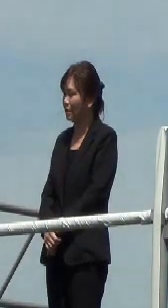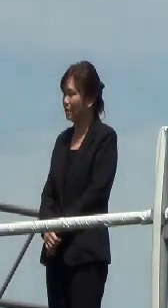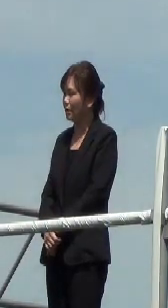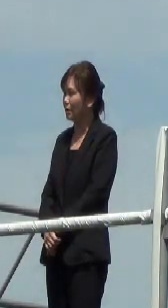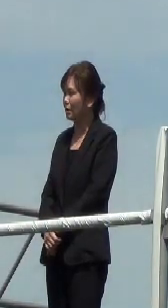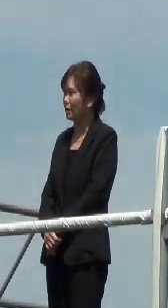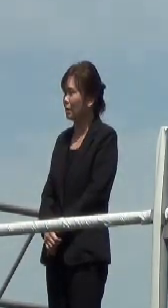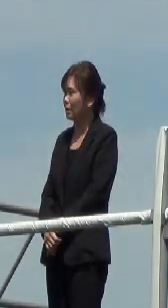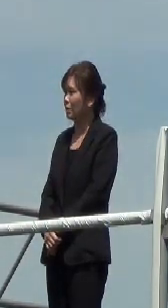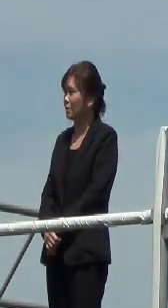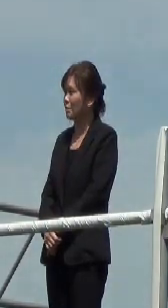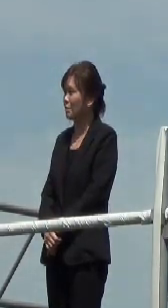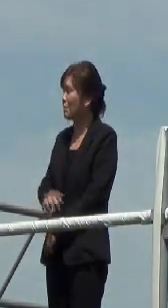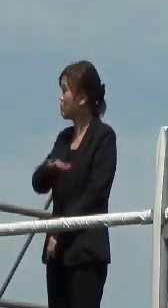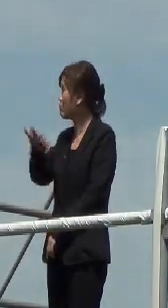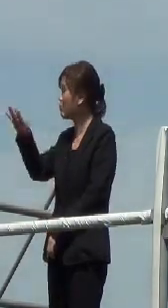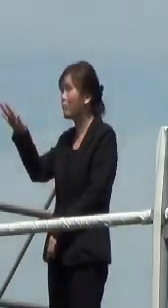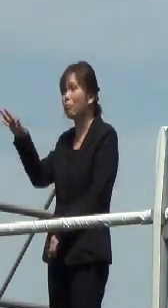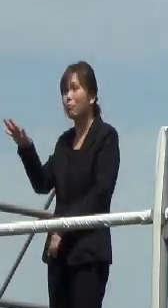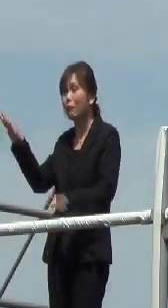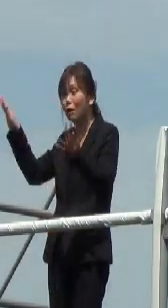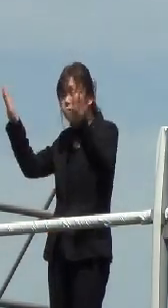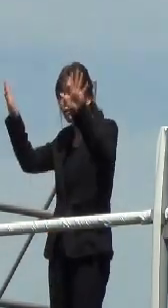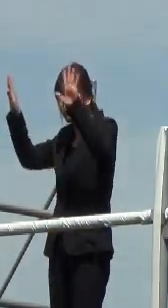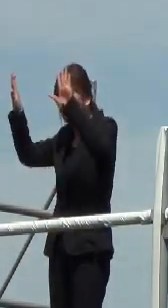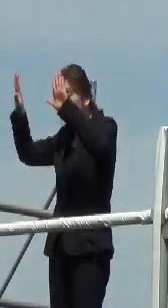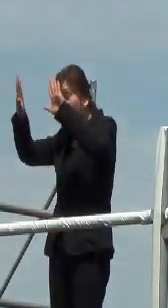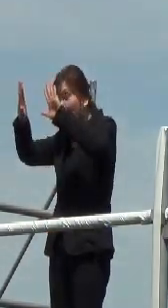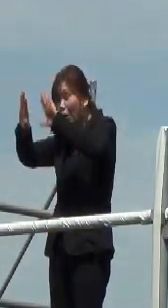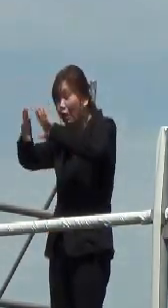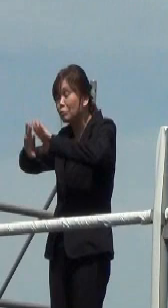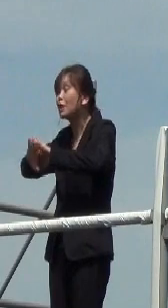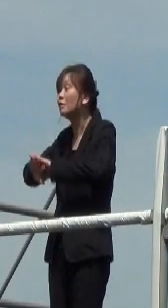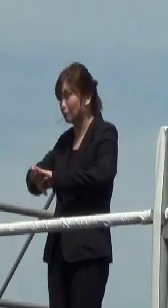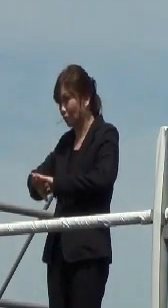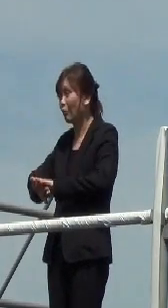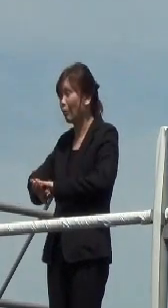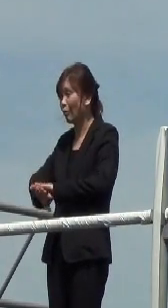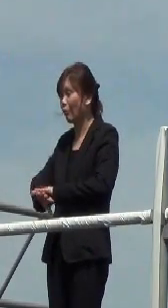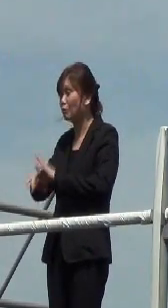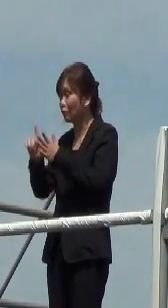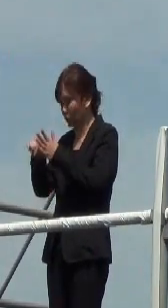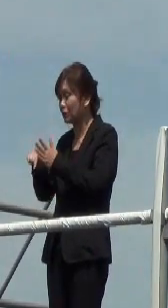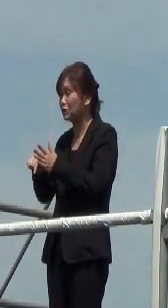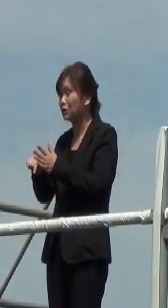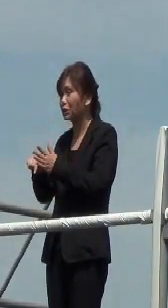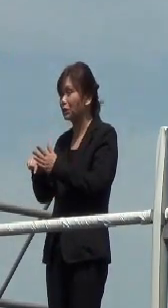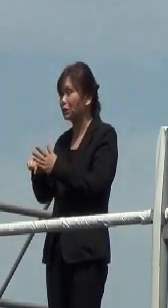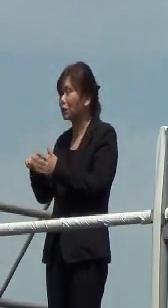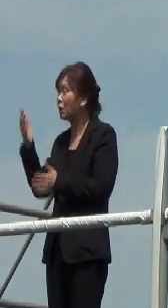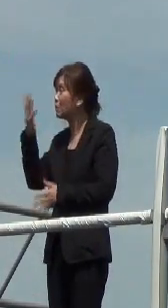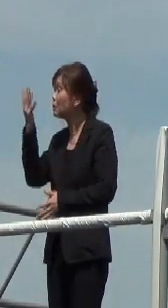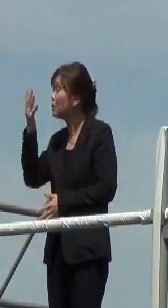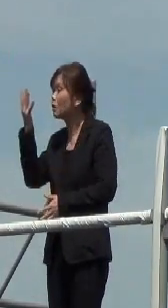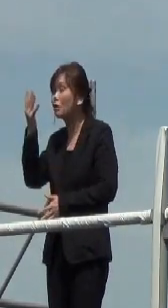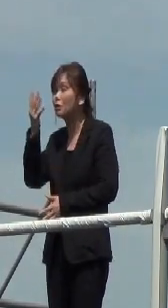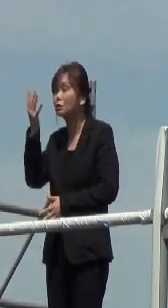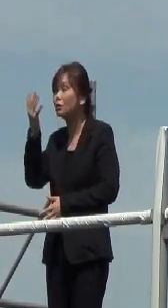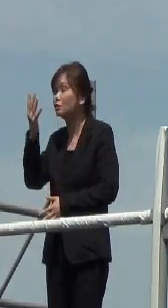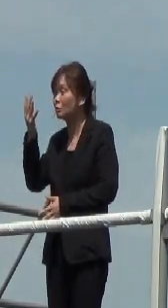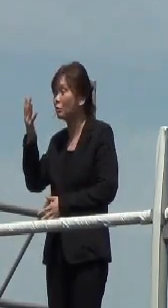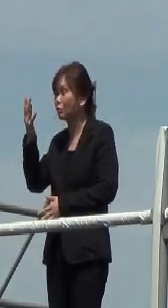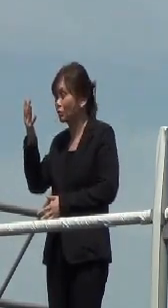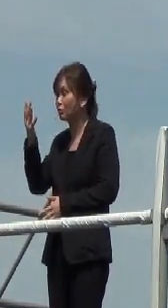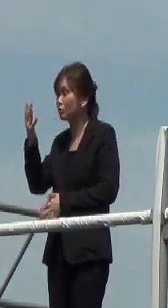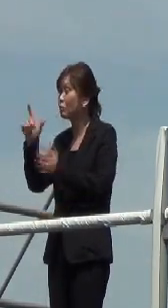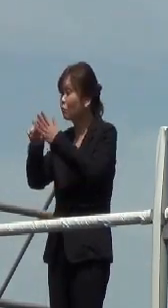あたりが暗くなると真っ暗になるんですけれども、見えなくなる分一番遠いものが